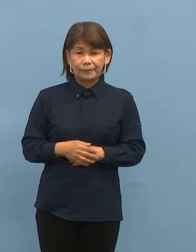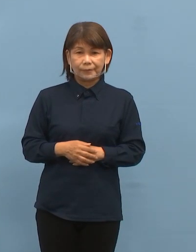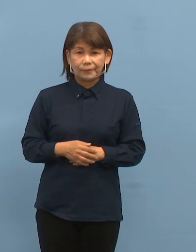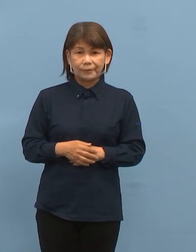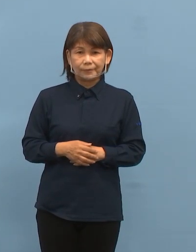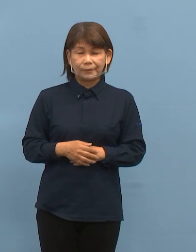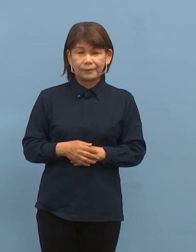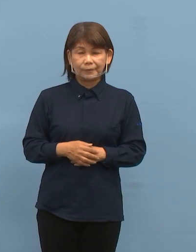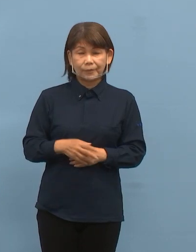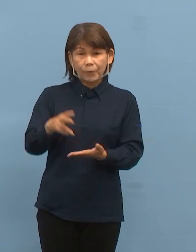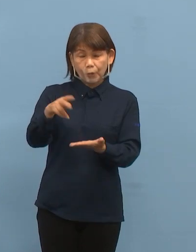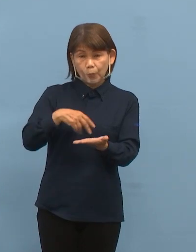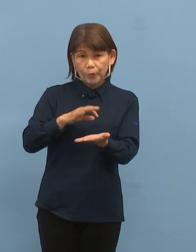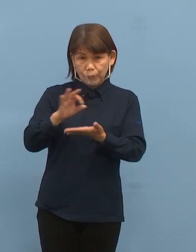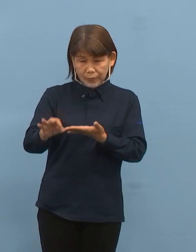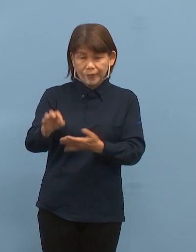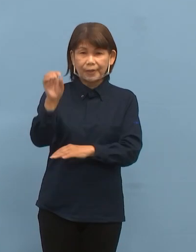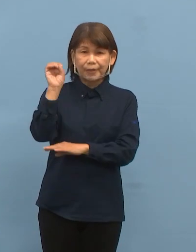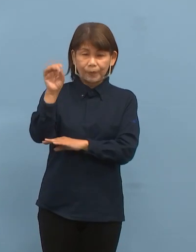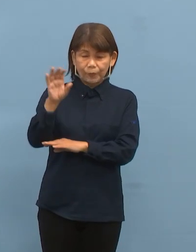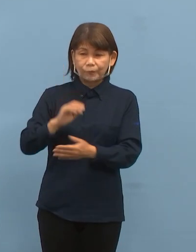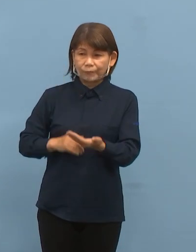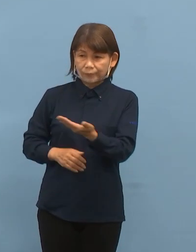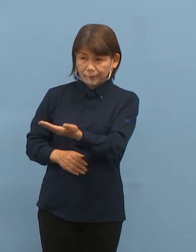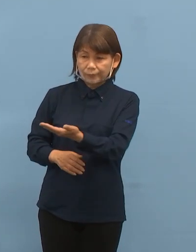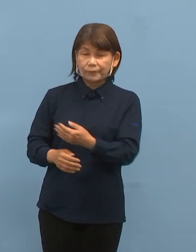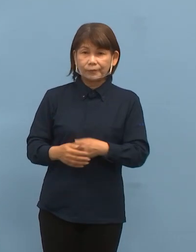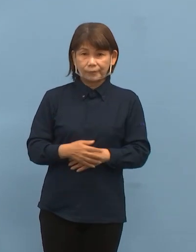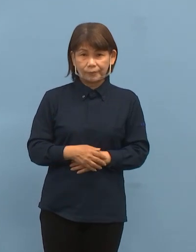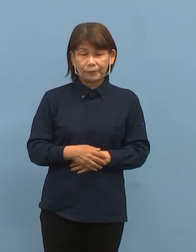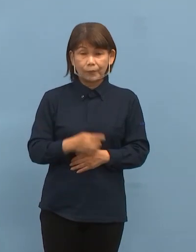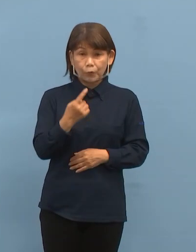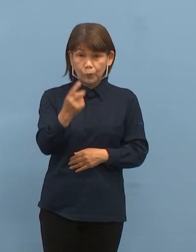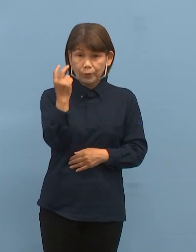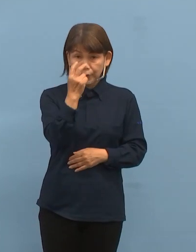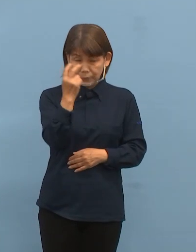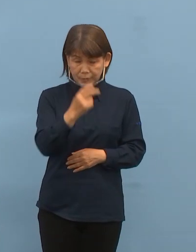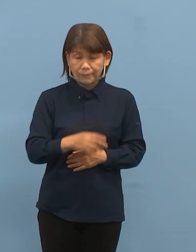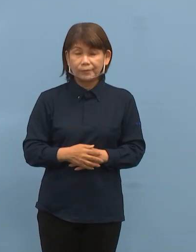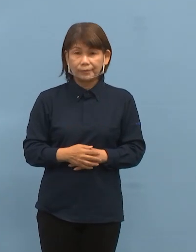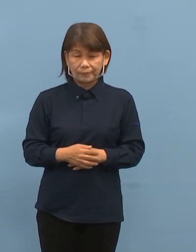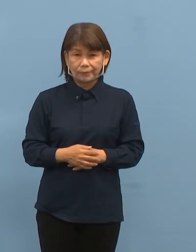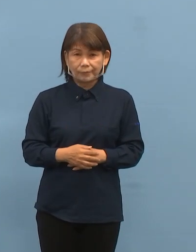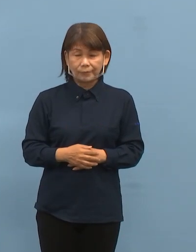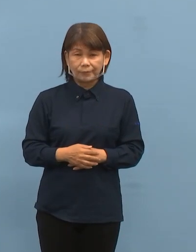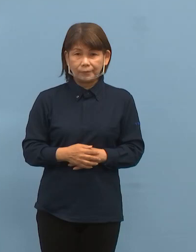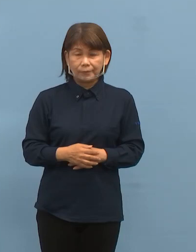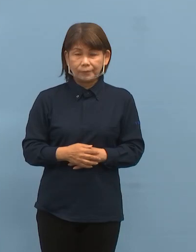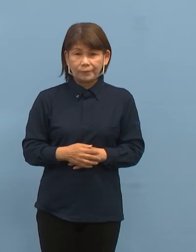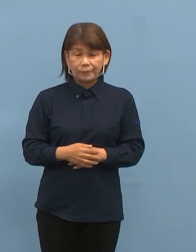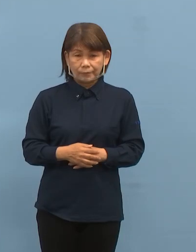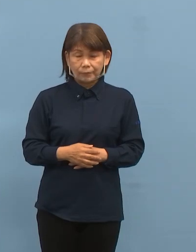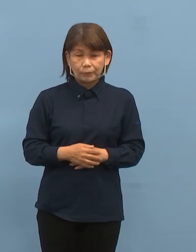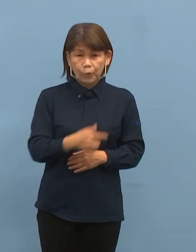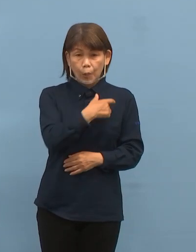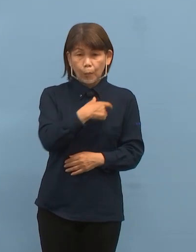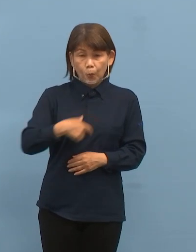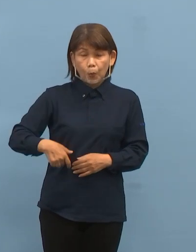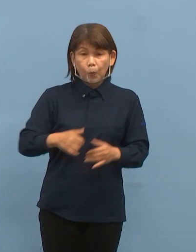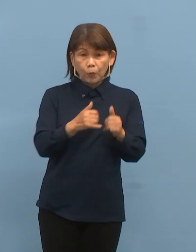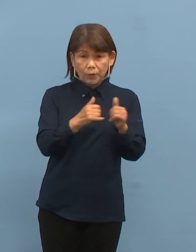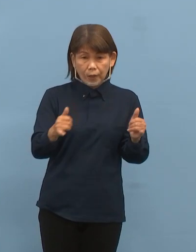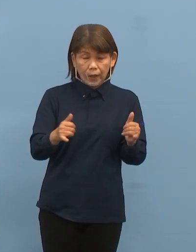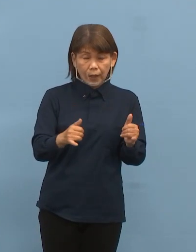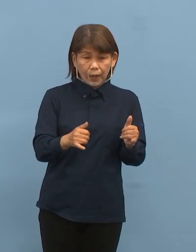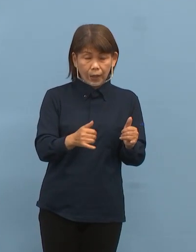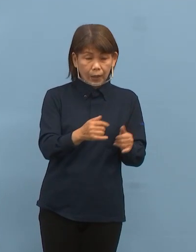読売新聞の会です。はい、今のところで、一点確認で、再選の際 際はじゃあどの候補者も応援はしない、そういう理